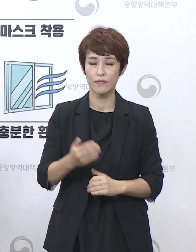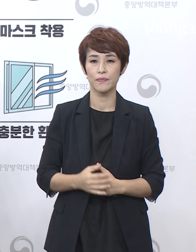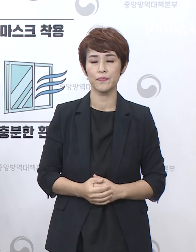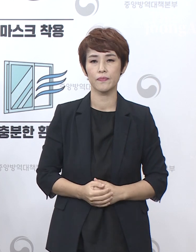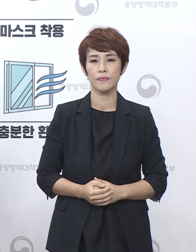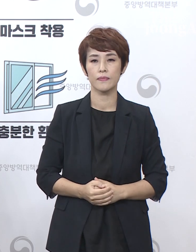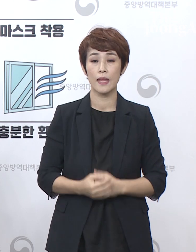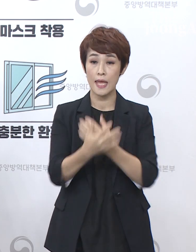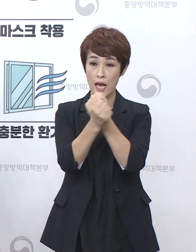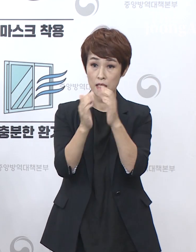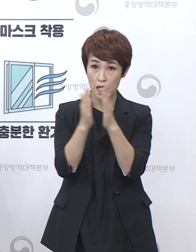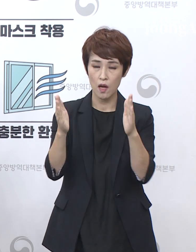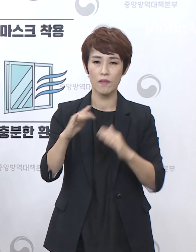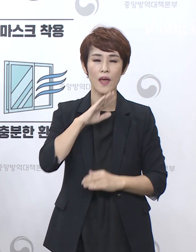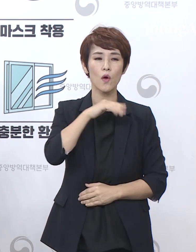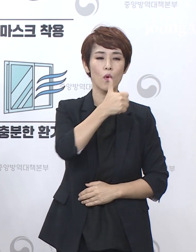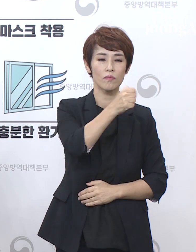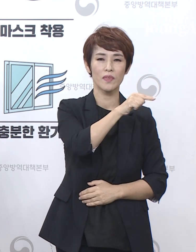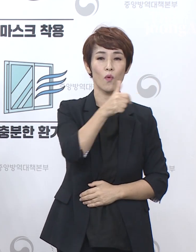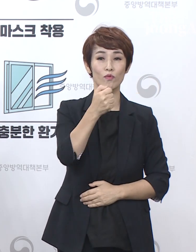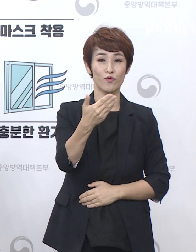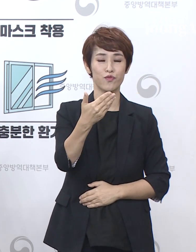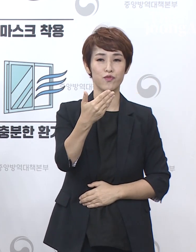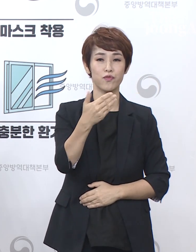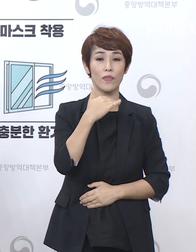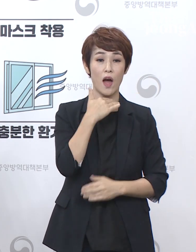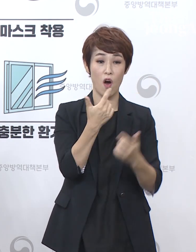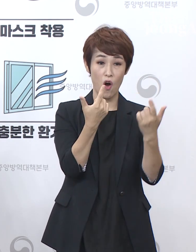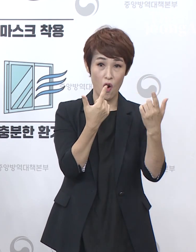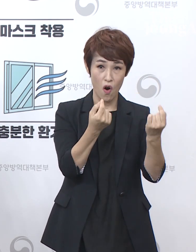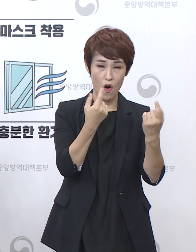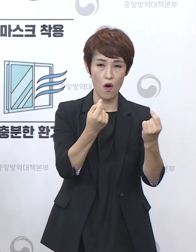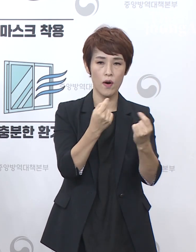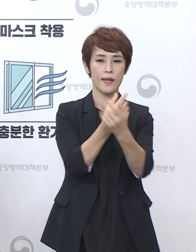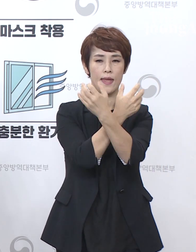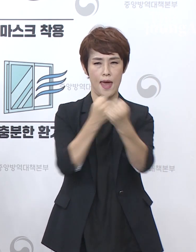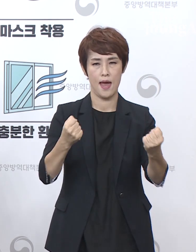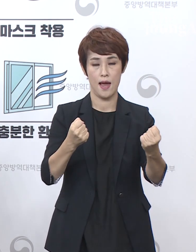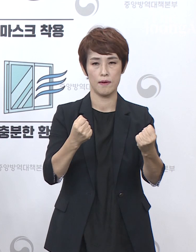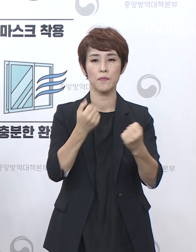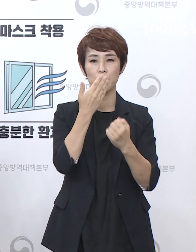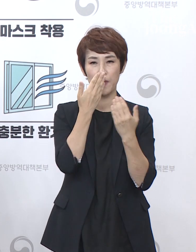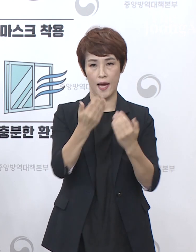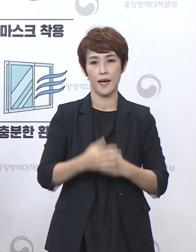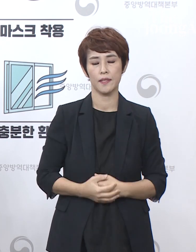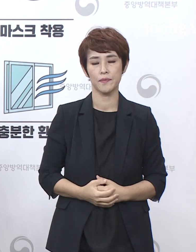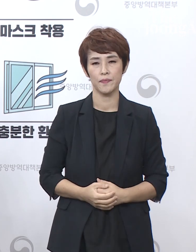예약도 55세에서 59세 연령층과 같은 기간에 진행하도록 하겠습니다.